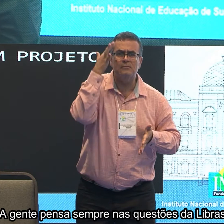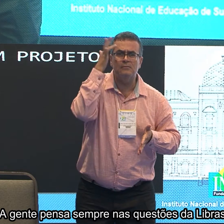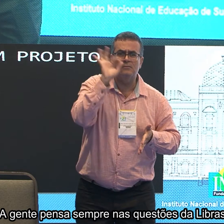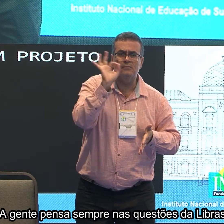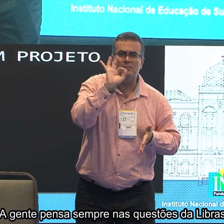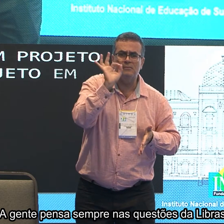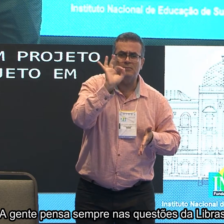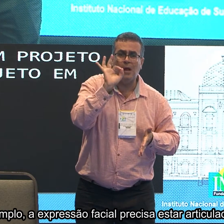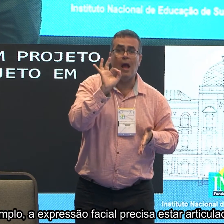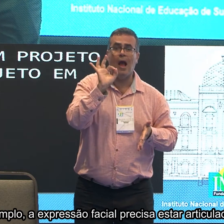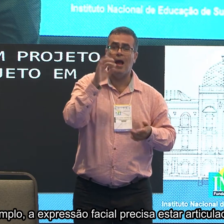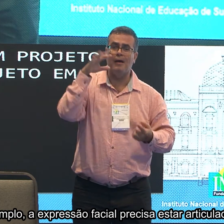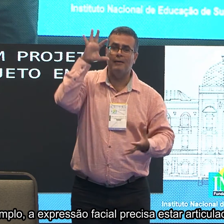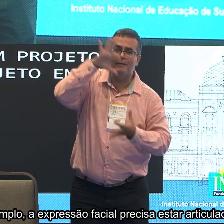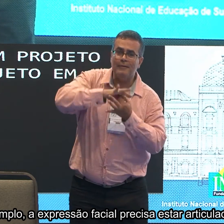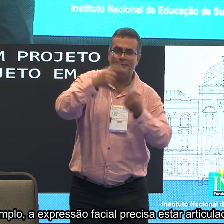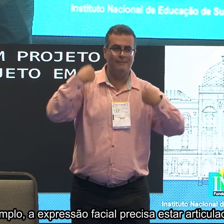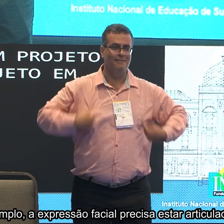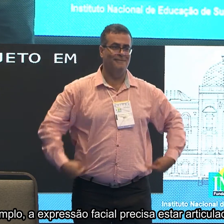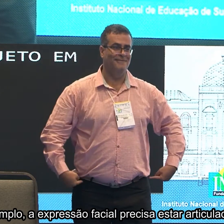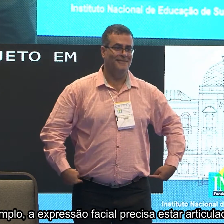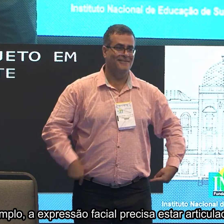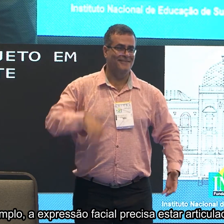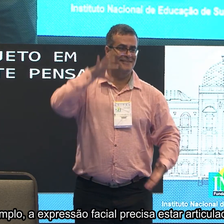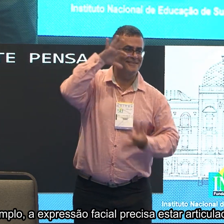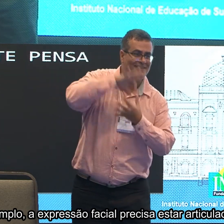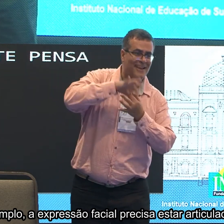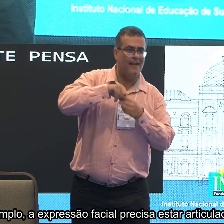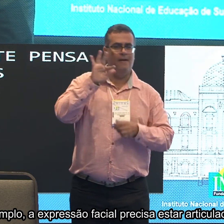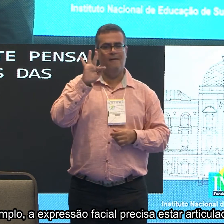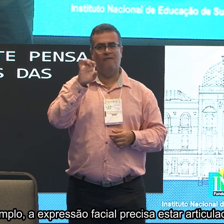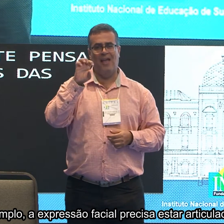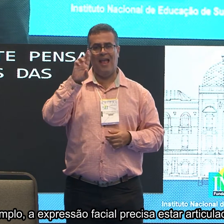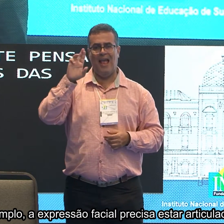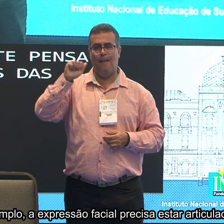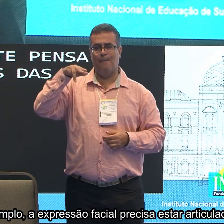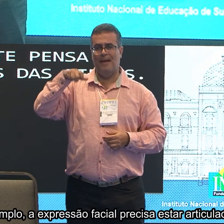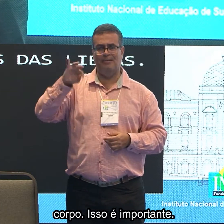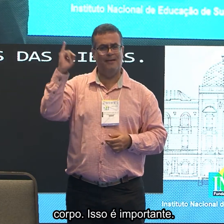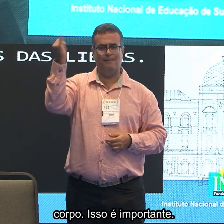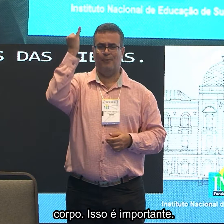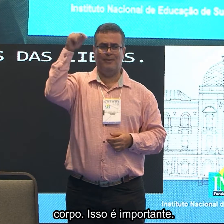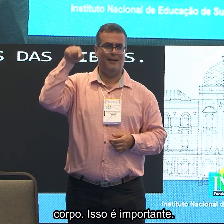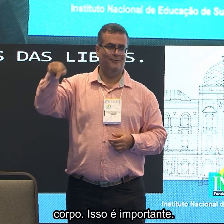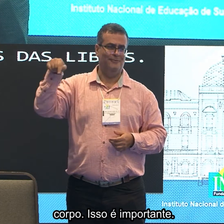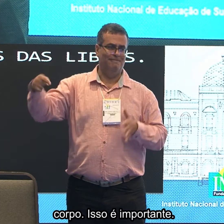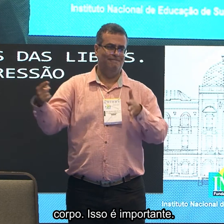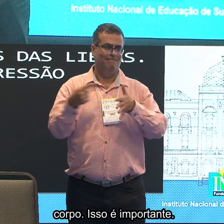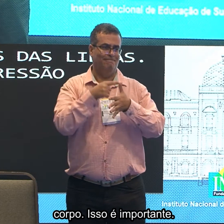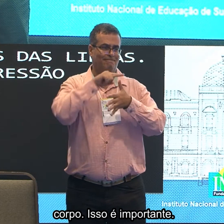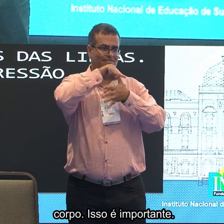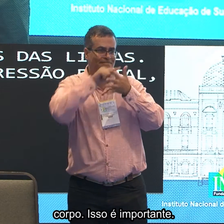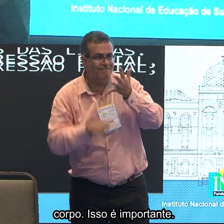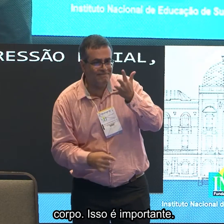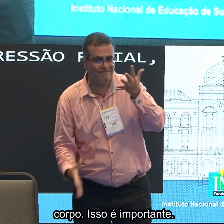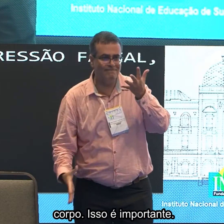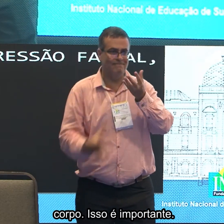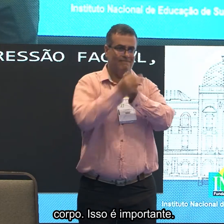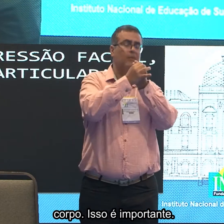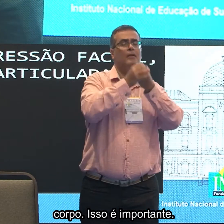da Libras. Por exemplo, a expressão facial, ela precisa estar articulada com o corpo. Isso é importante.